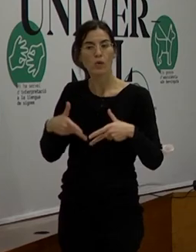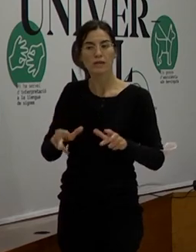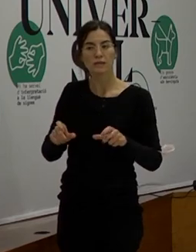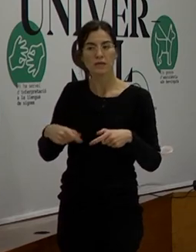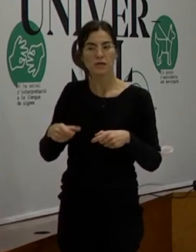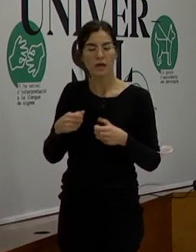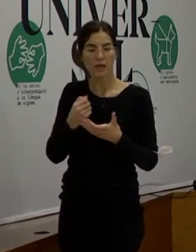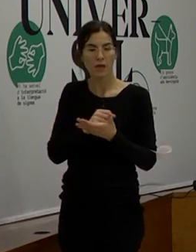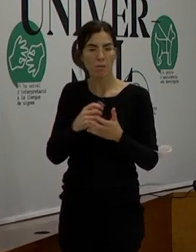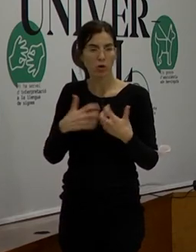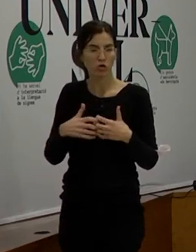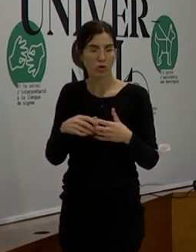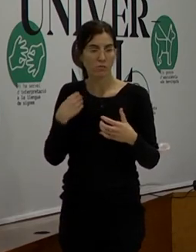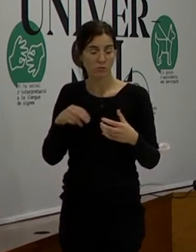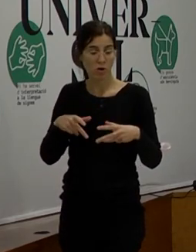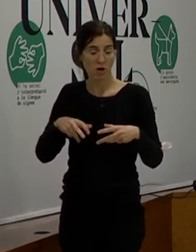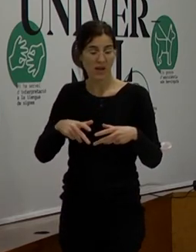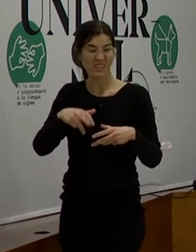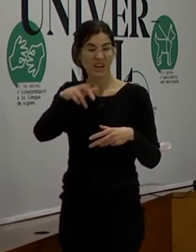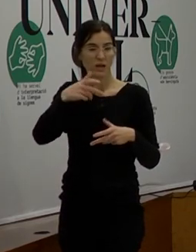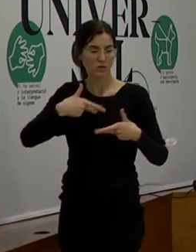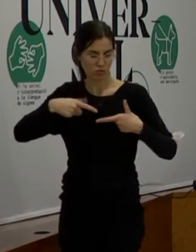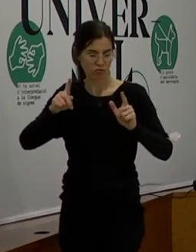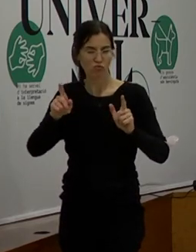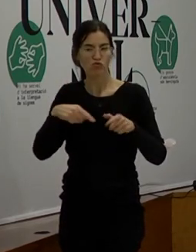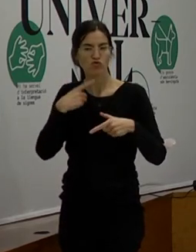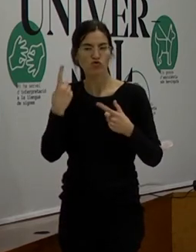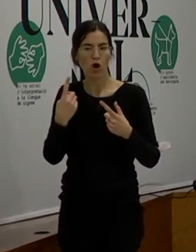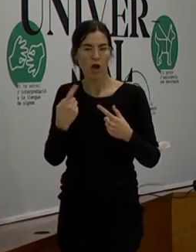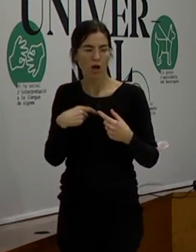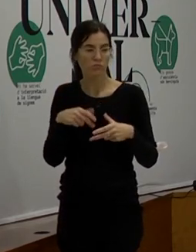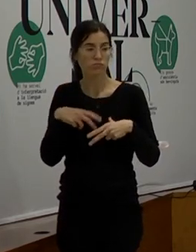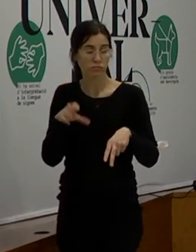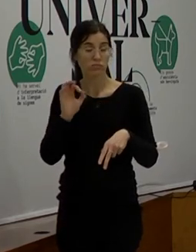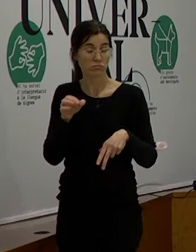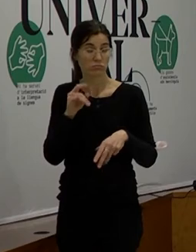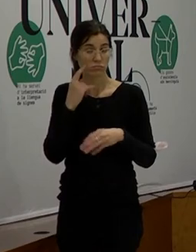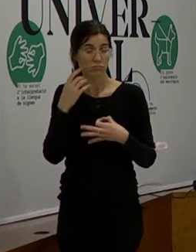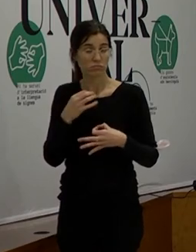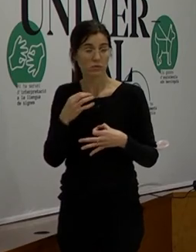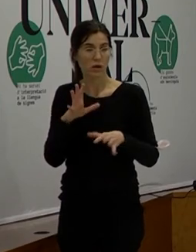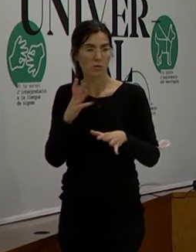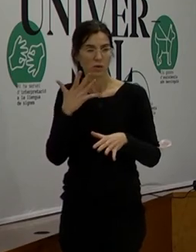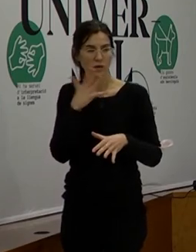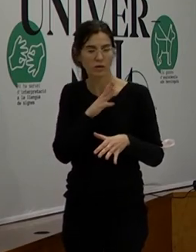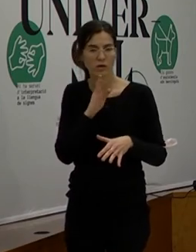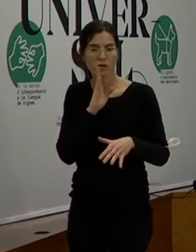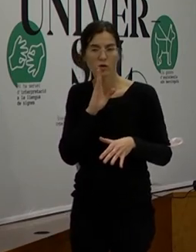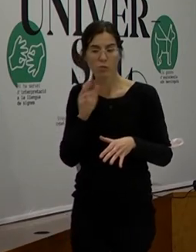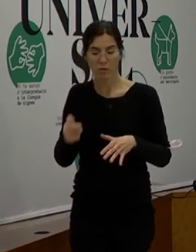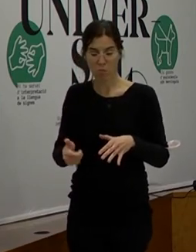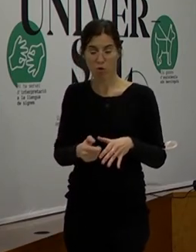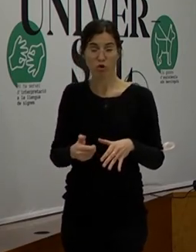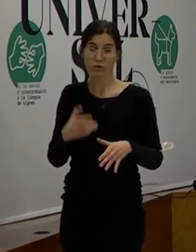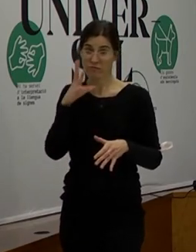escales sola. Ah, sí? Sí. I no me caigo, El que passa és que no puedo equivocarme de botó, pues si